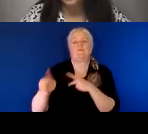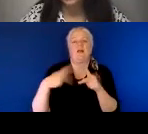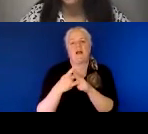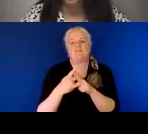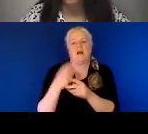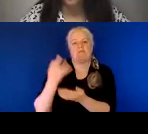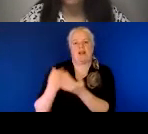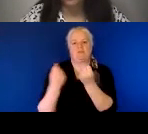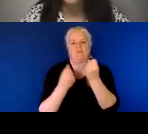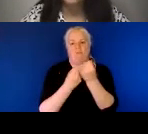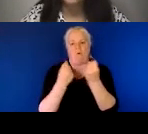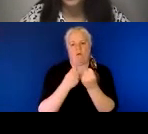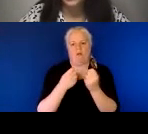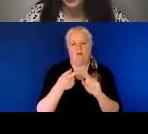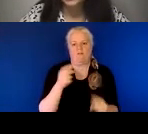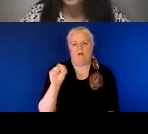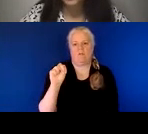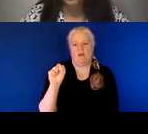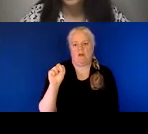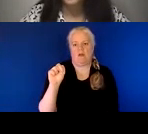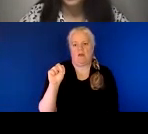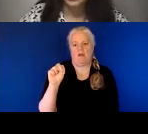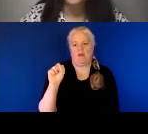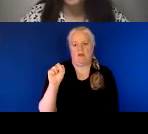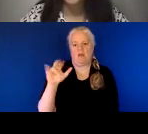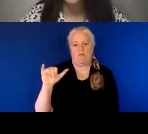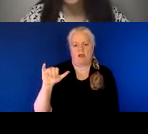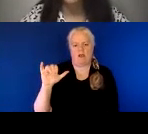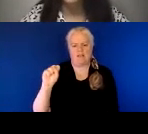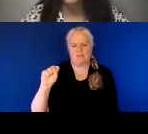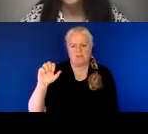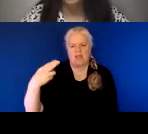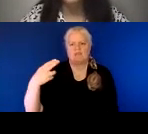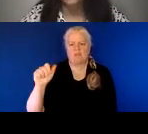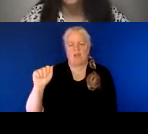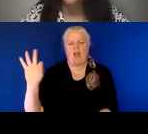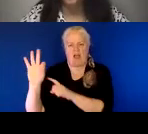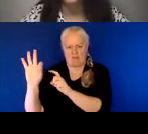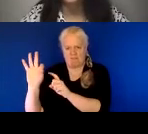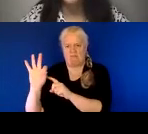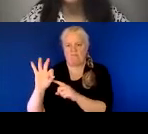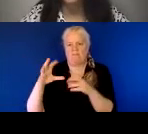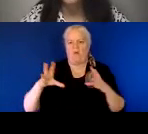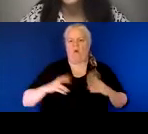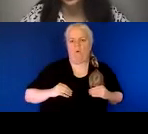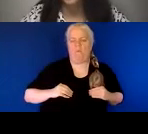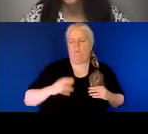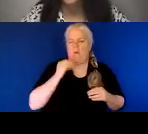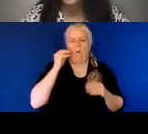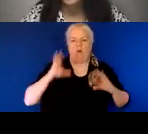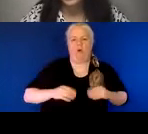有面临违约，还有取消这个赎回权和一些风险的房主